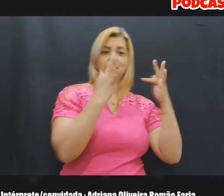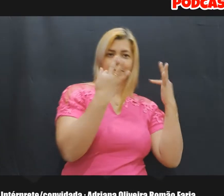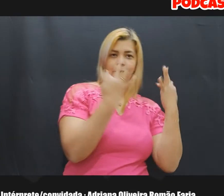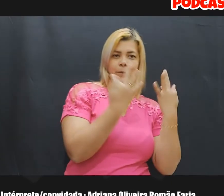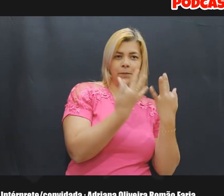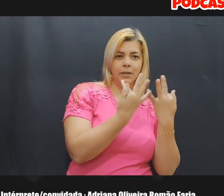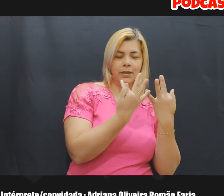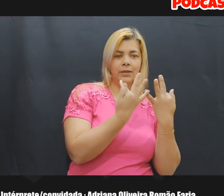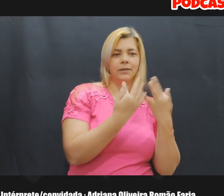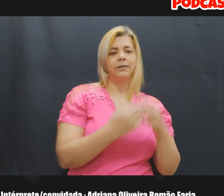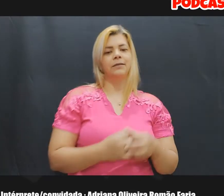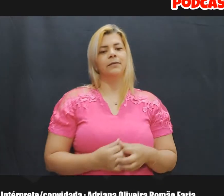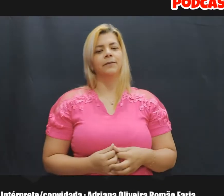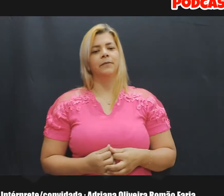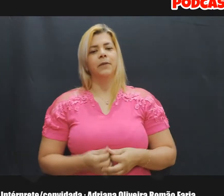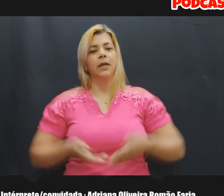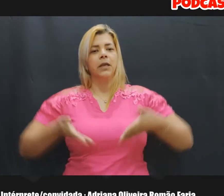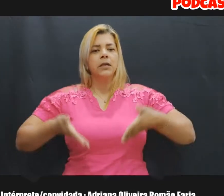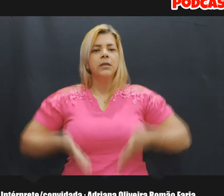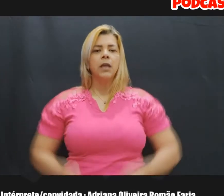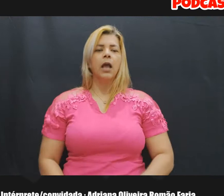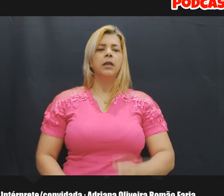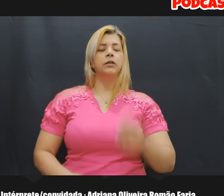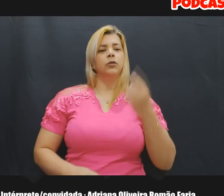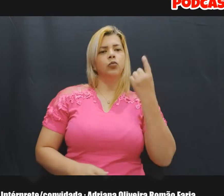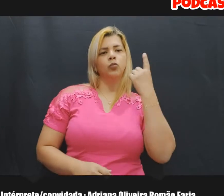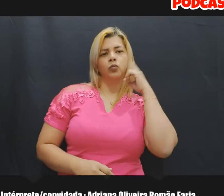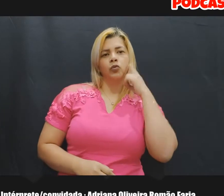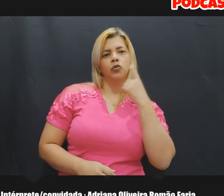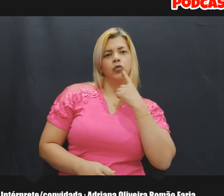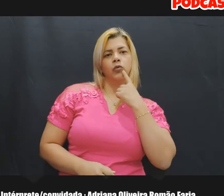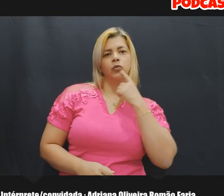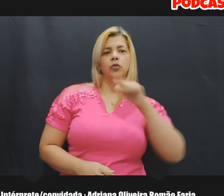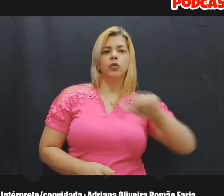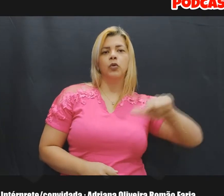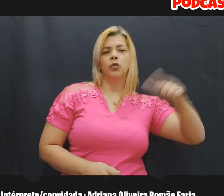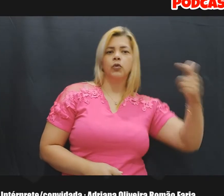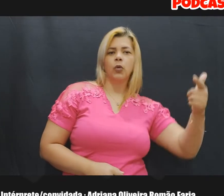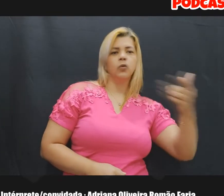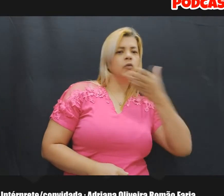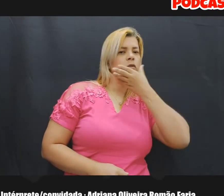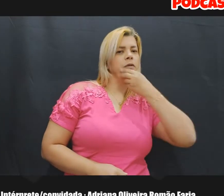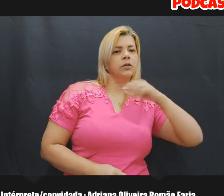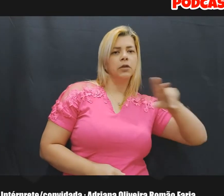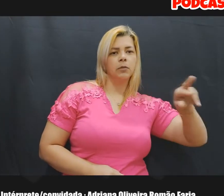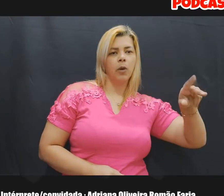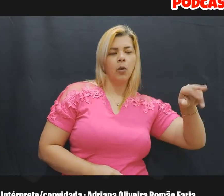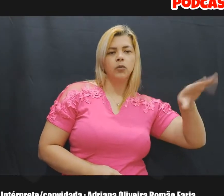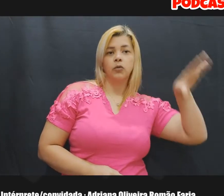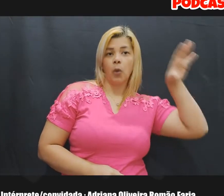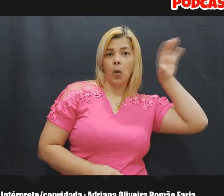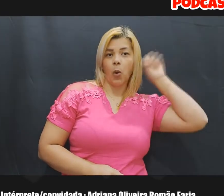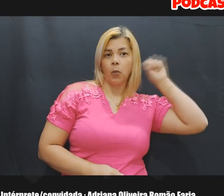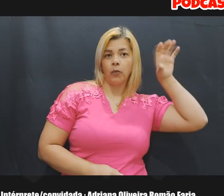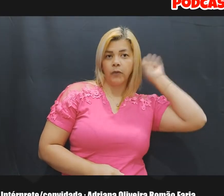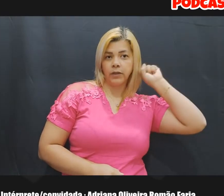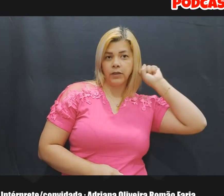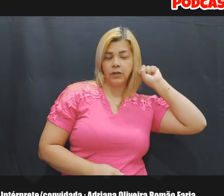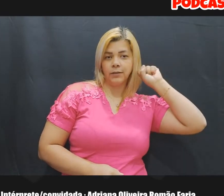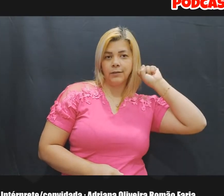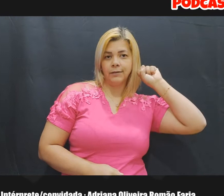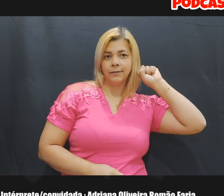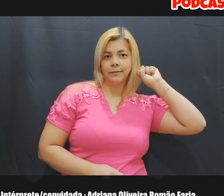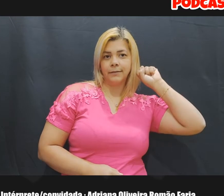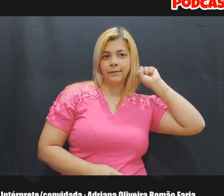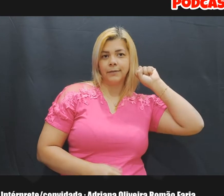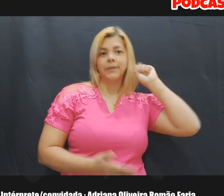famílias, quando nasce um surdo e os outros são ouvintes,